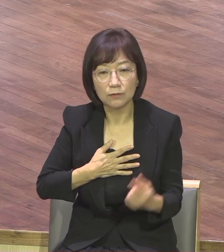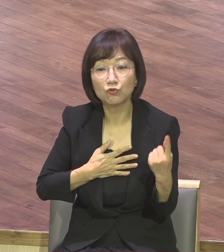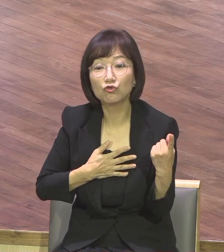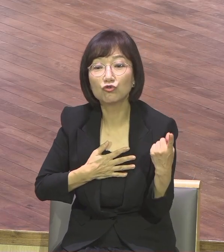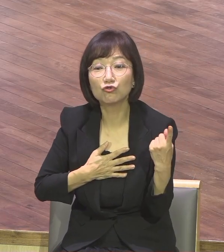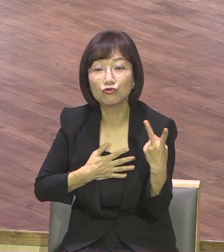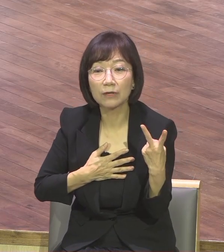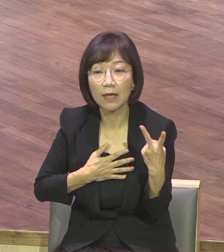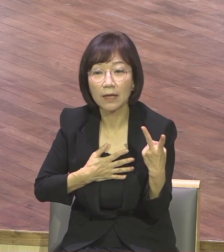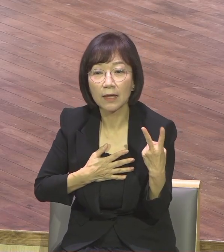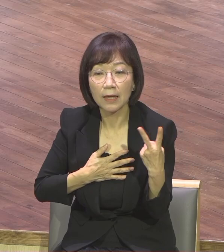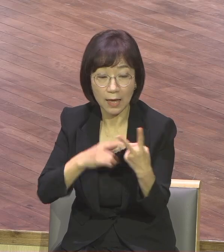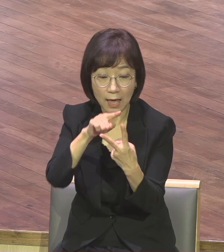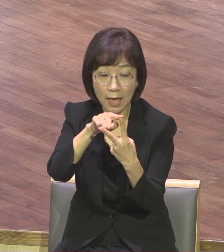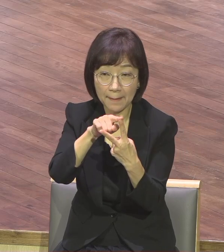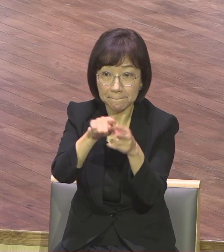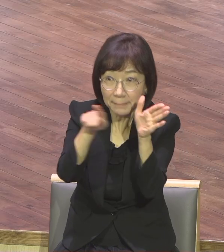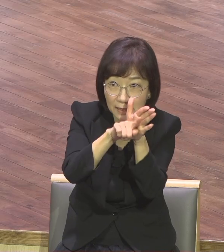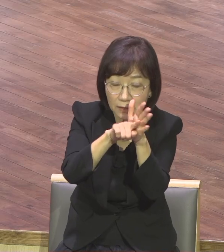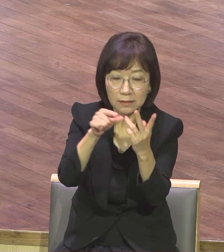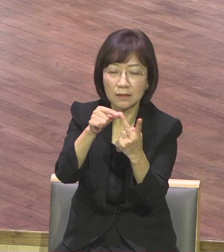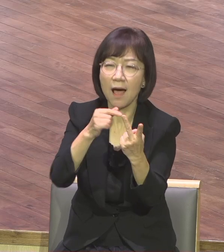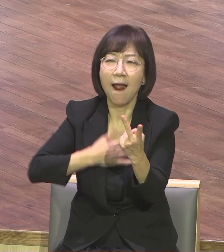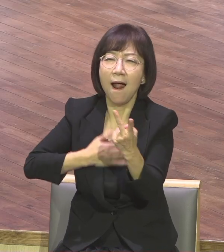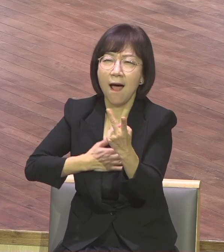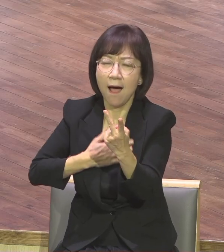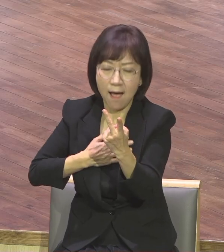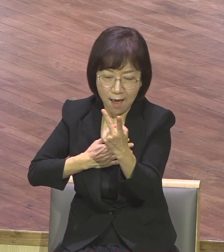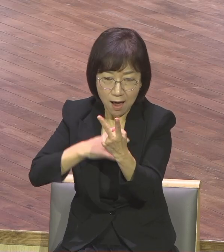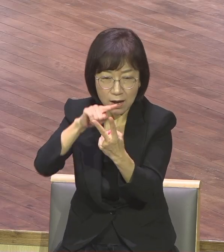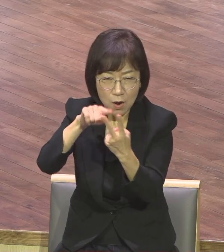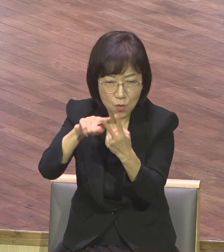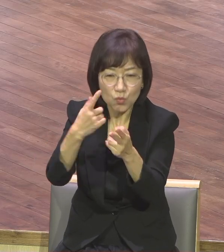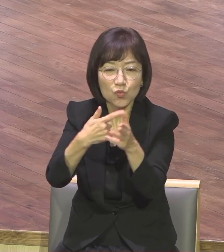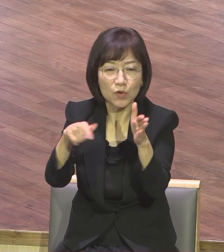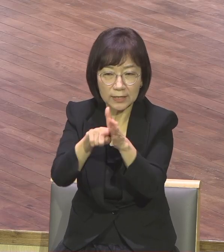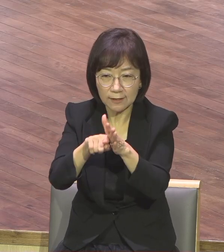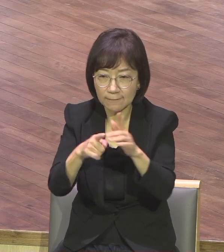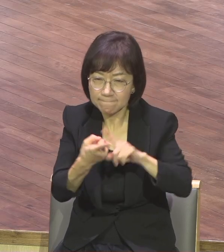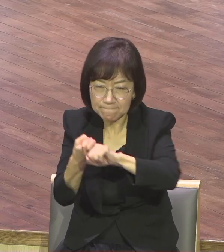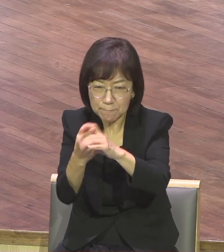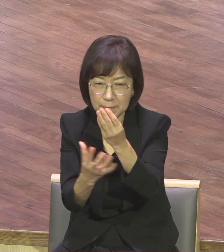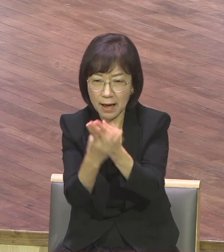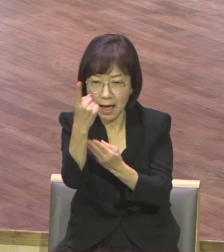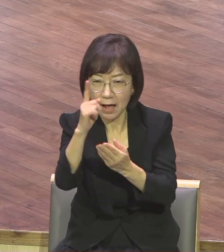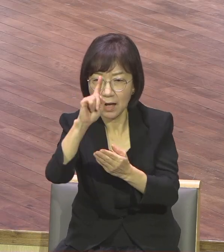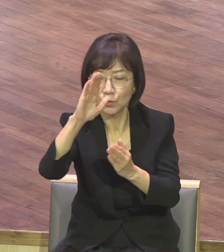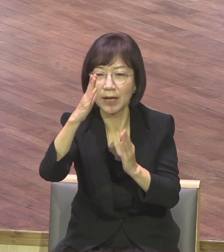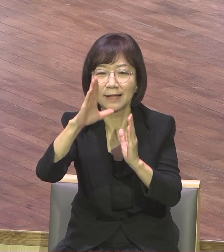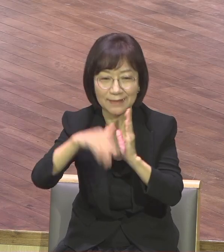믿는 것과 아는 이 일 여기 하나가 될 때 성장이 가능하다.